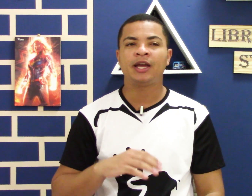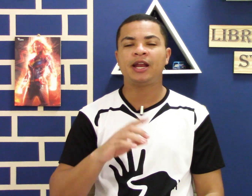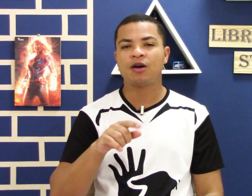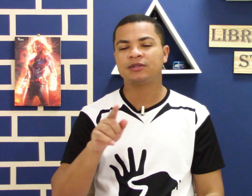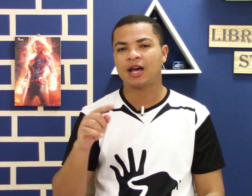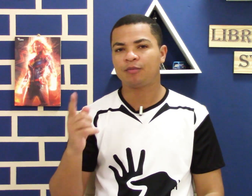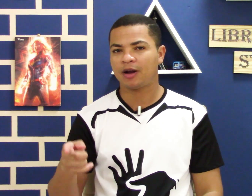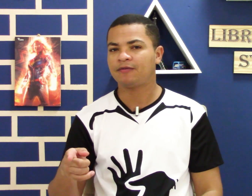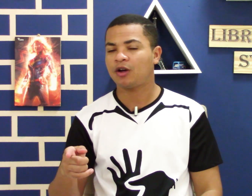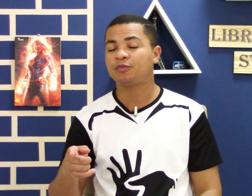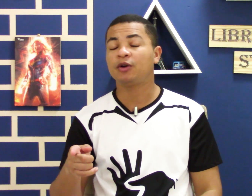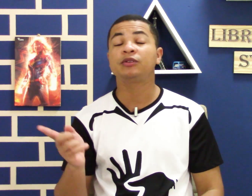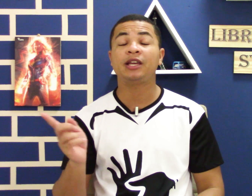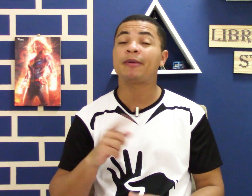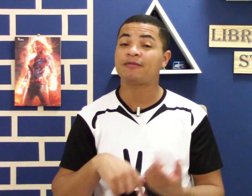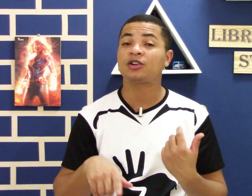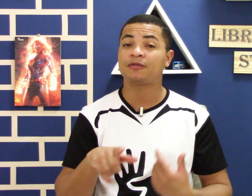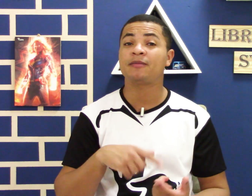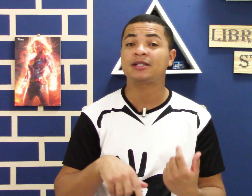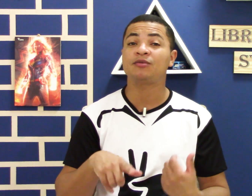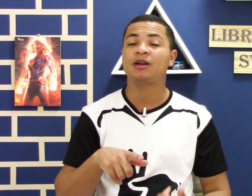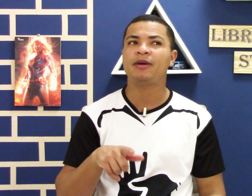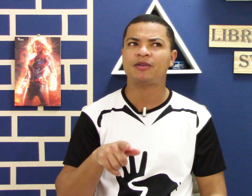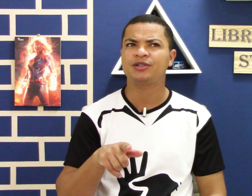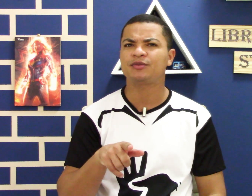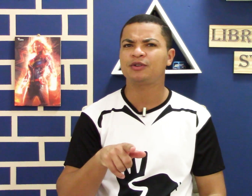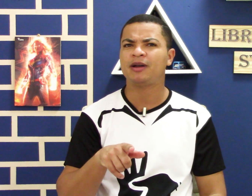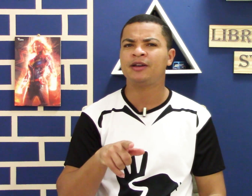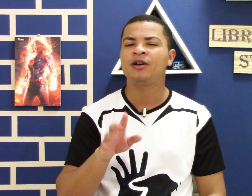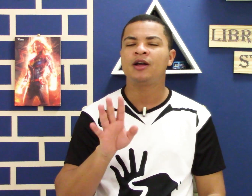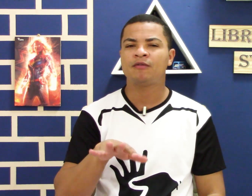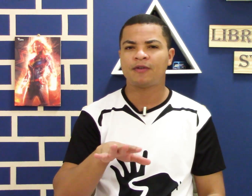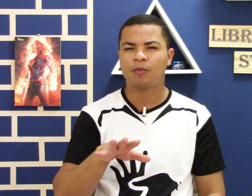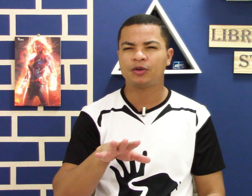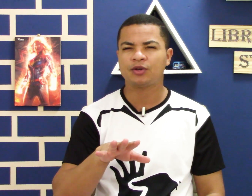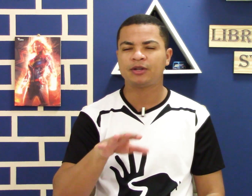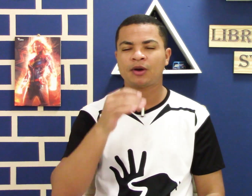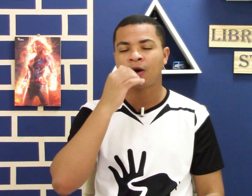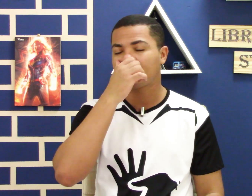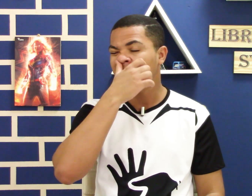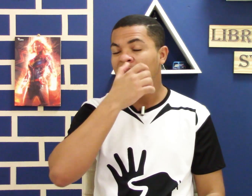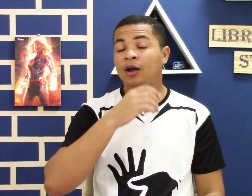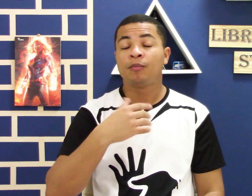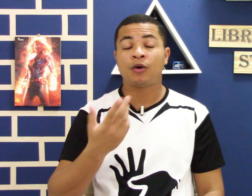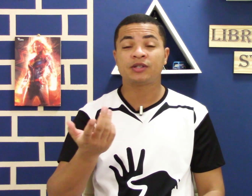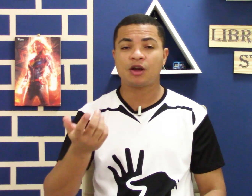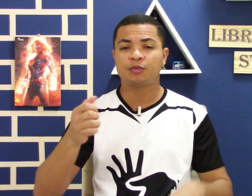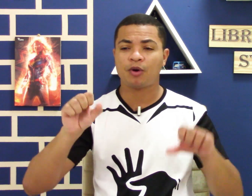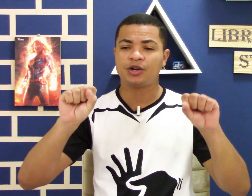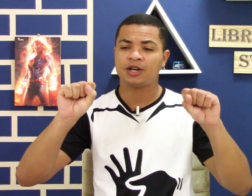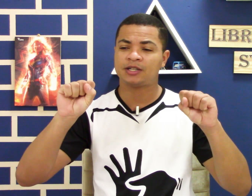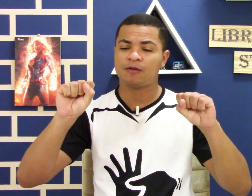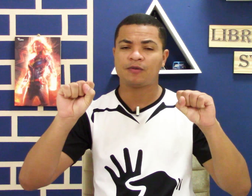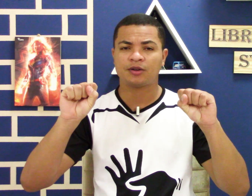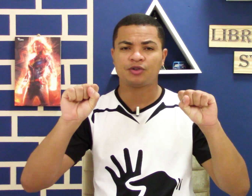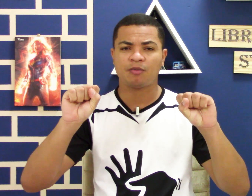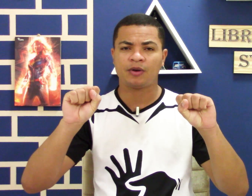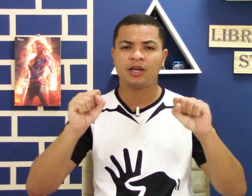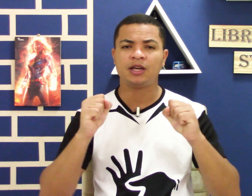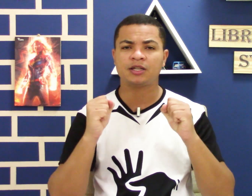é usado para final de pergunta e para final de afirmação também. Eu acho isso muito maneiro. Vou falar um pouquinho sobre isso agora. Bom, sinal de pode, essa configuração de mão aqui, e esse